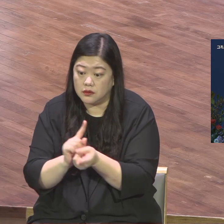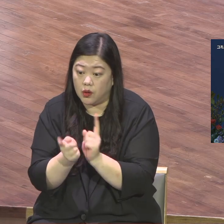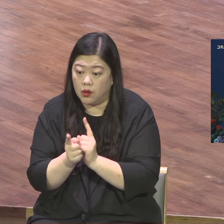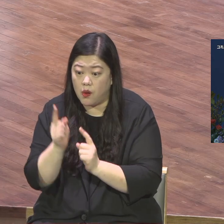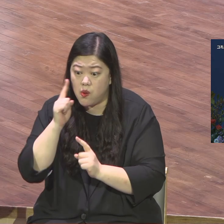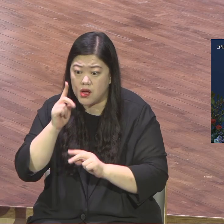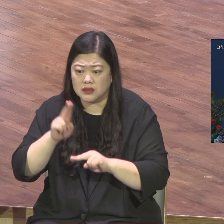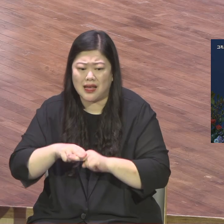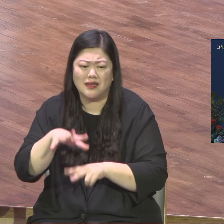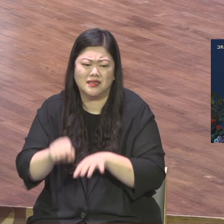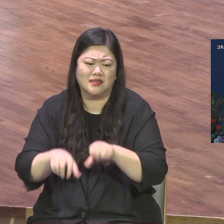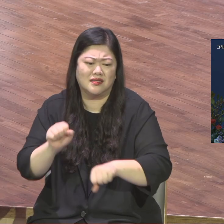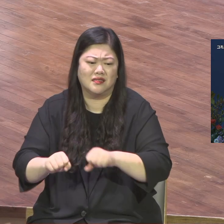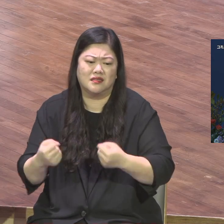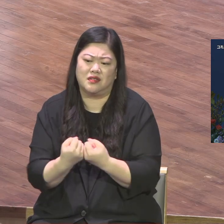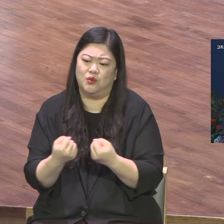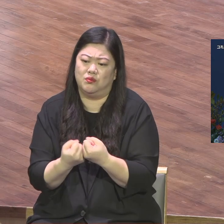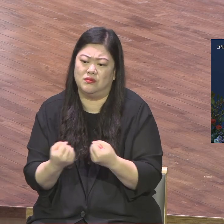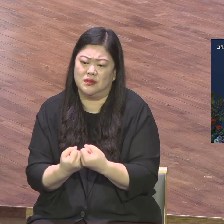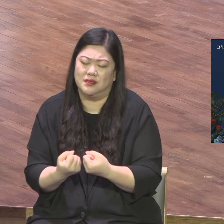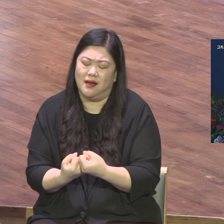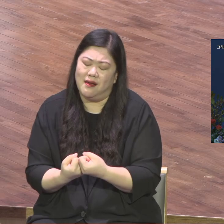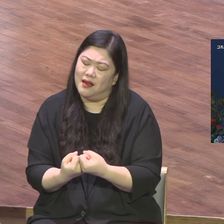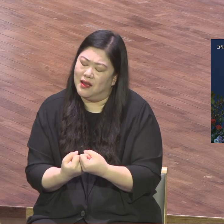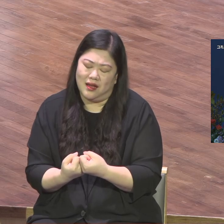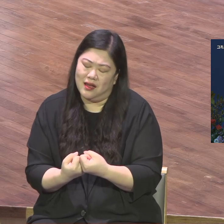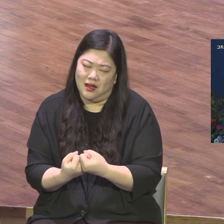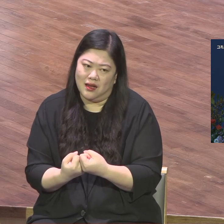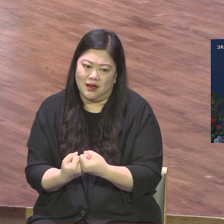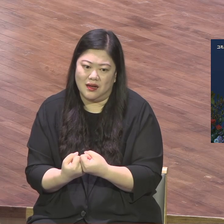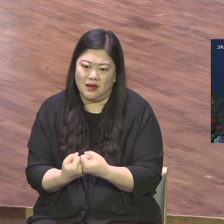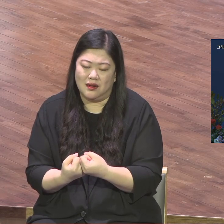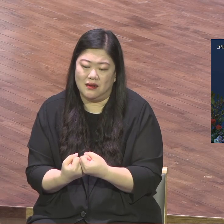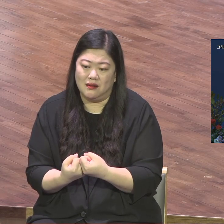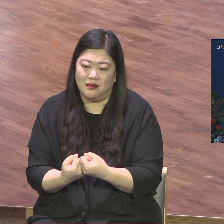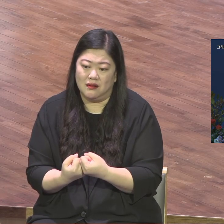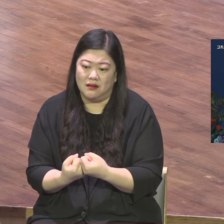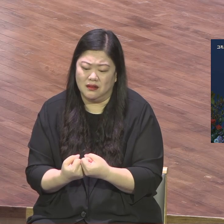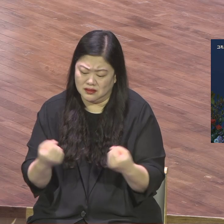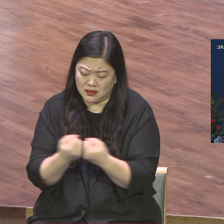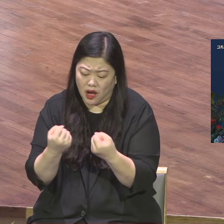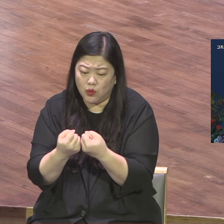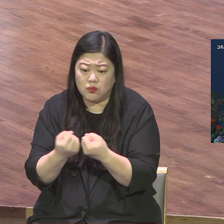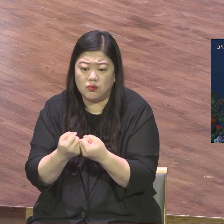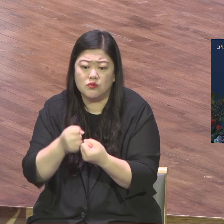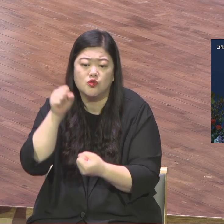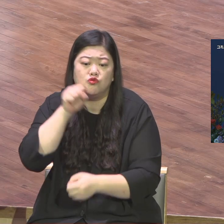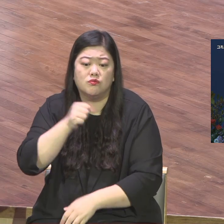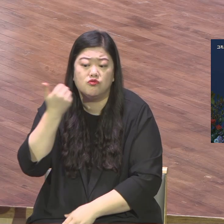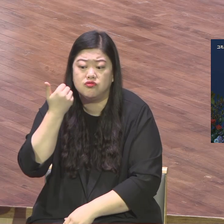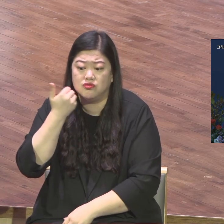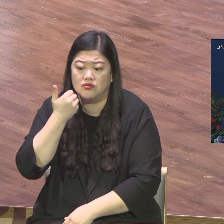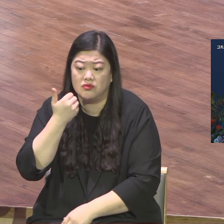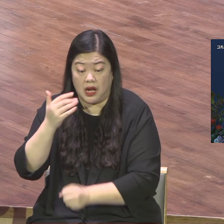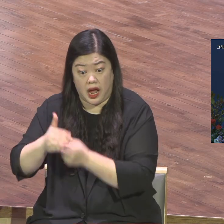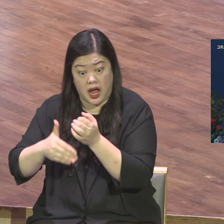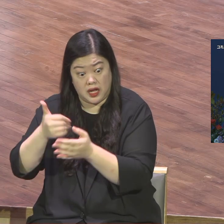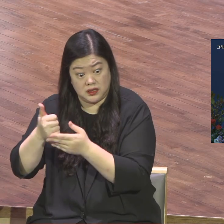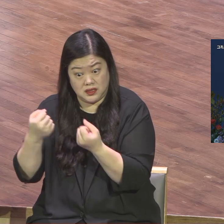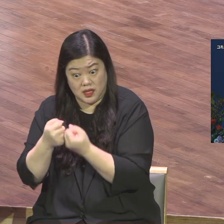사로 잡힌 상태, 사단에게 완전히 잡혀버린 이것이 오늘날